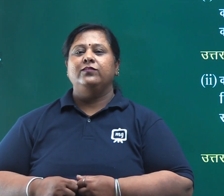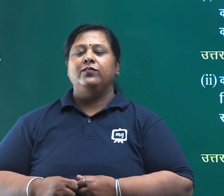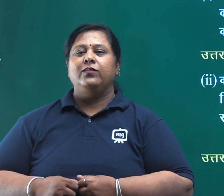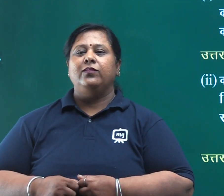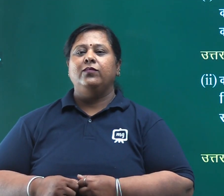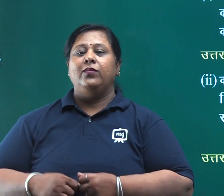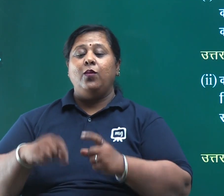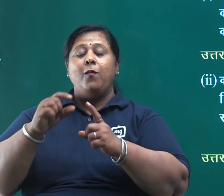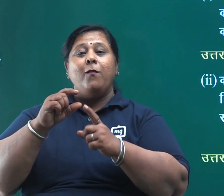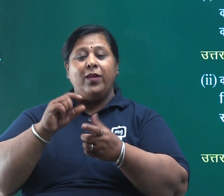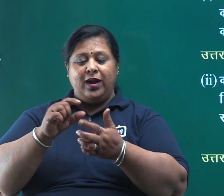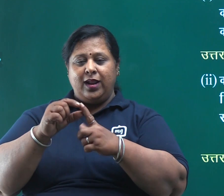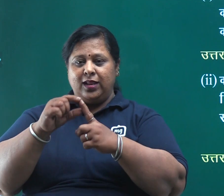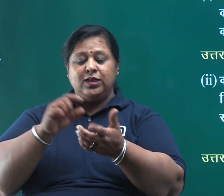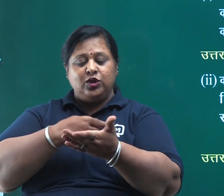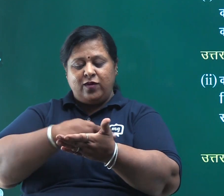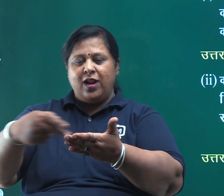पंडित जवाहरलाल नेहरू